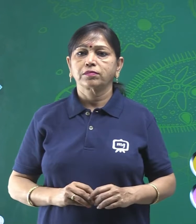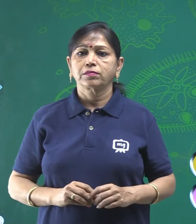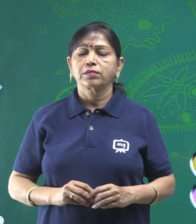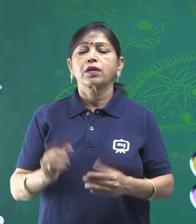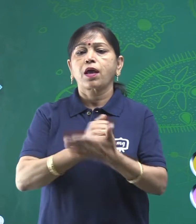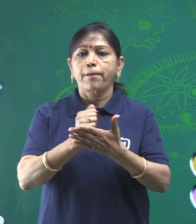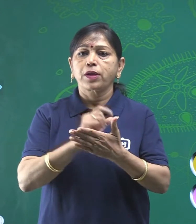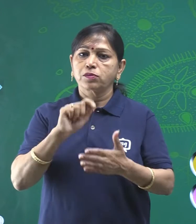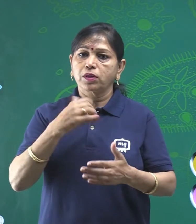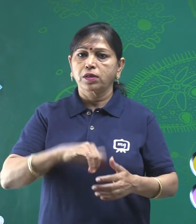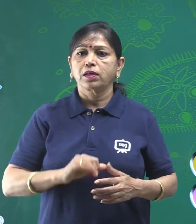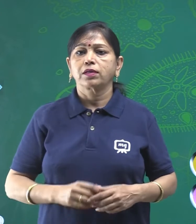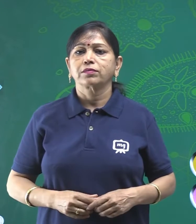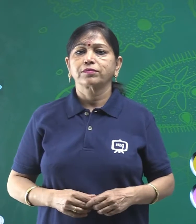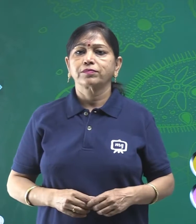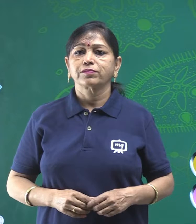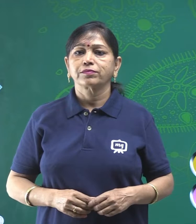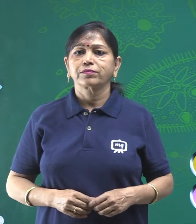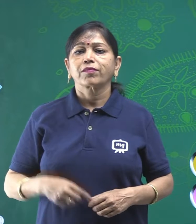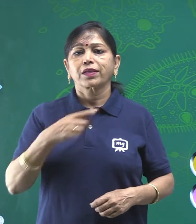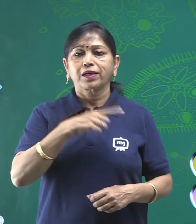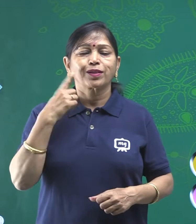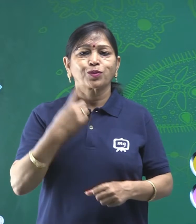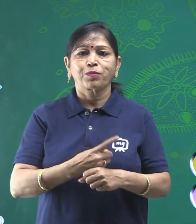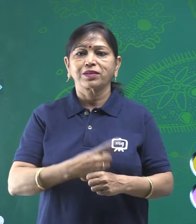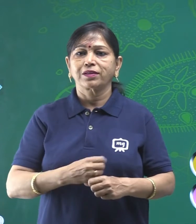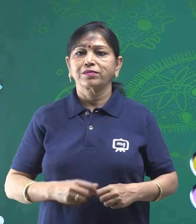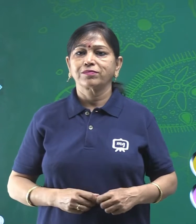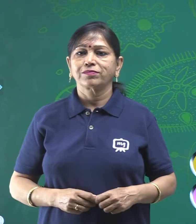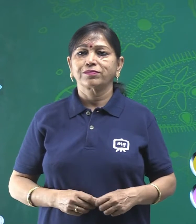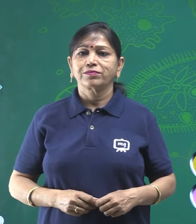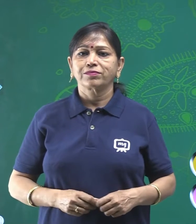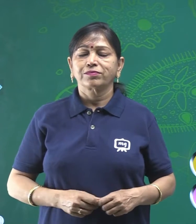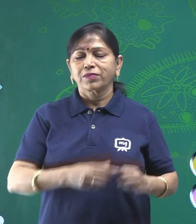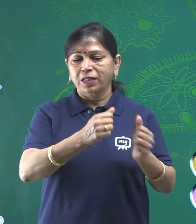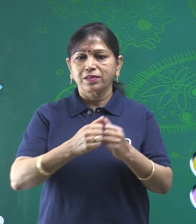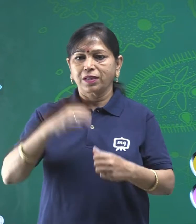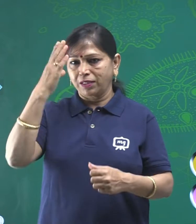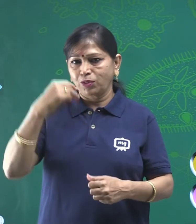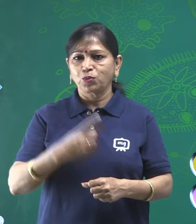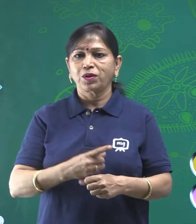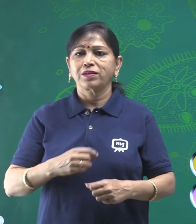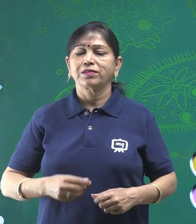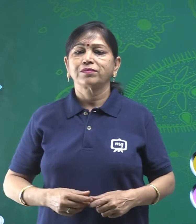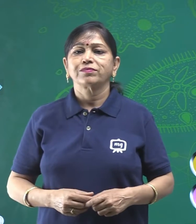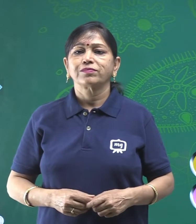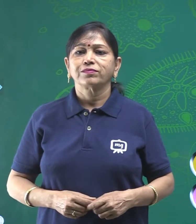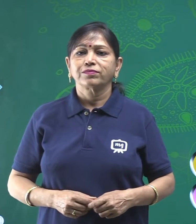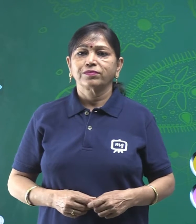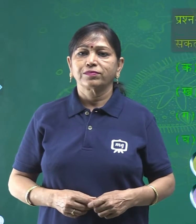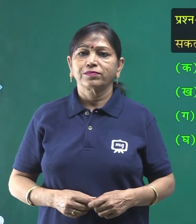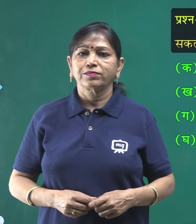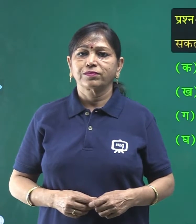अभ्यास कार्य करेंगे। महेंद्र कुमार जैन, मेरे साथ अंजू रानी।